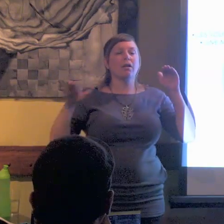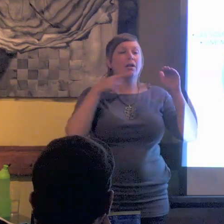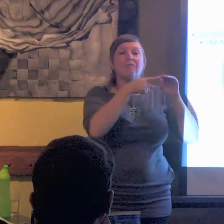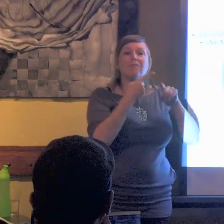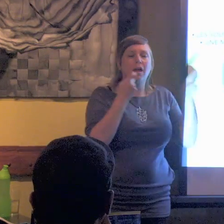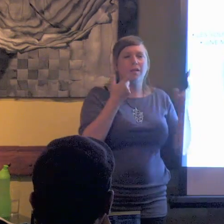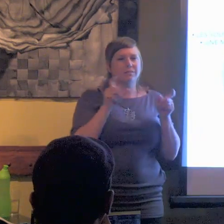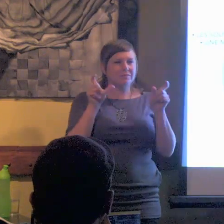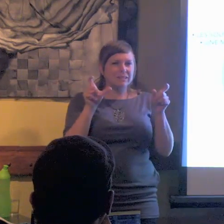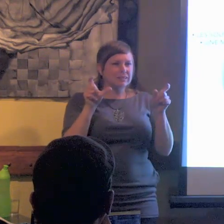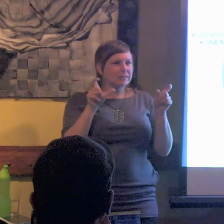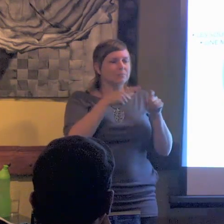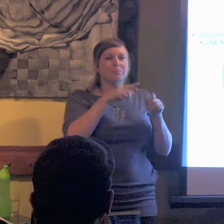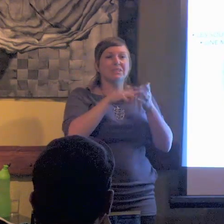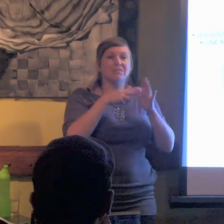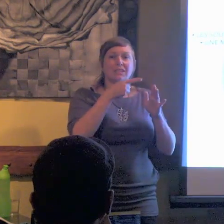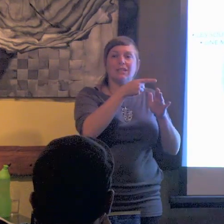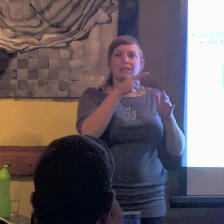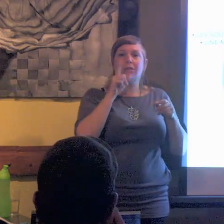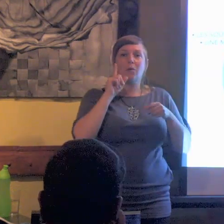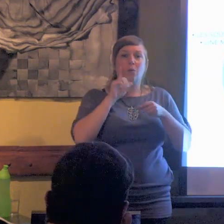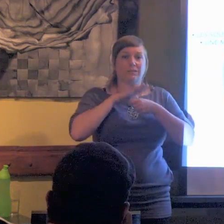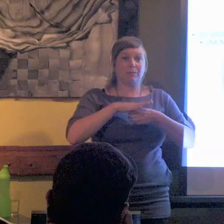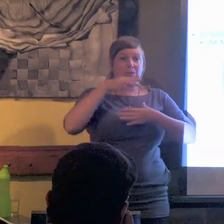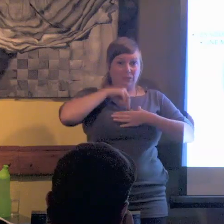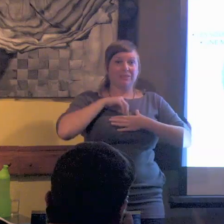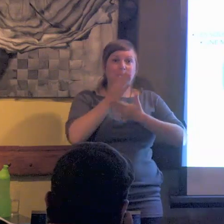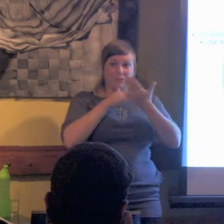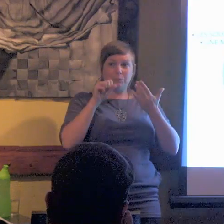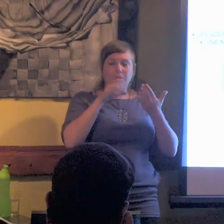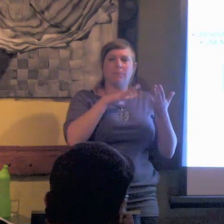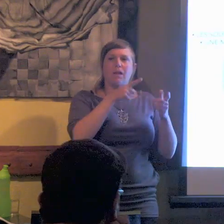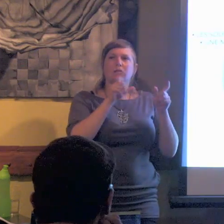de sourds et tout ça, ben lui, il sait pas parce que ses parents, ben, ils sont entendants, ils n'ont jamais vraiment monté.